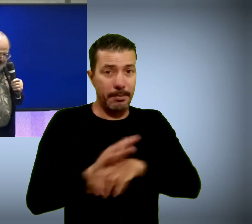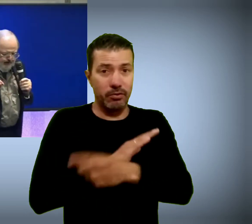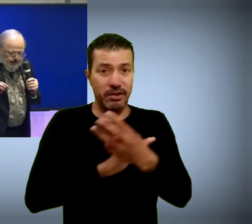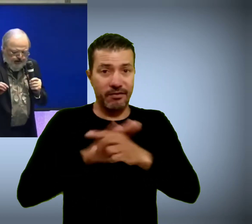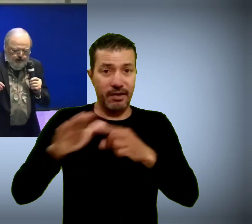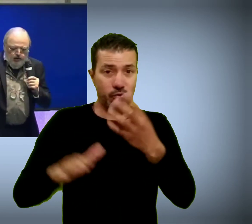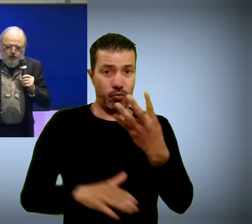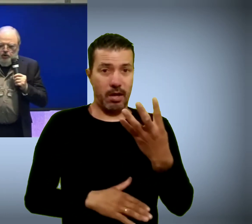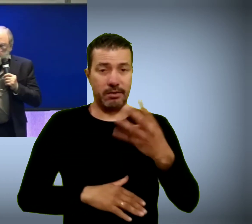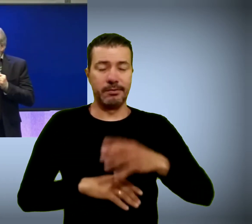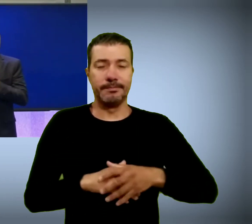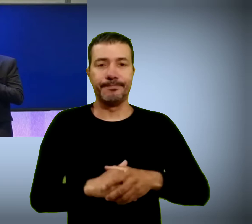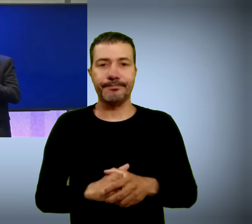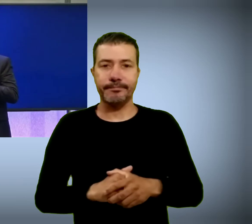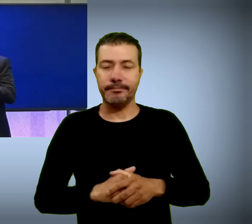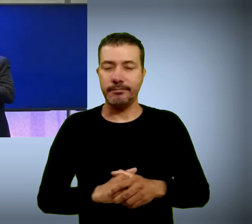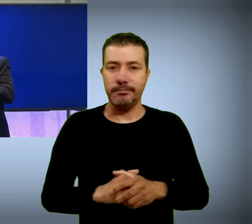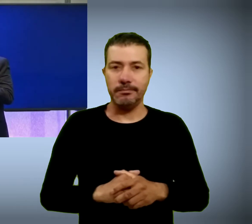Está escrito assim,